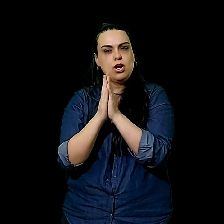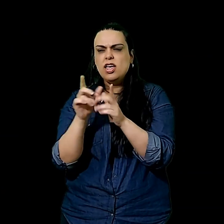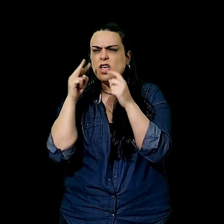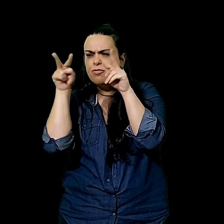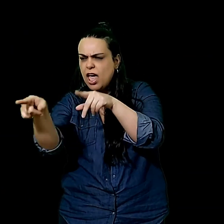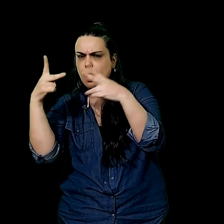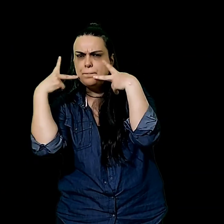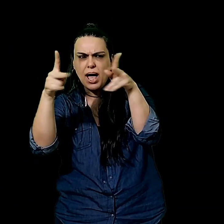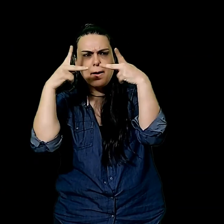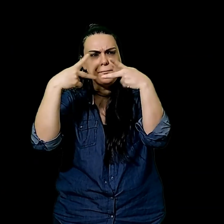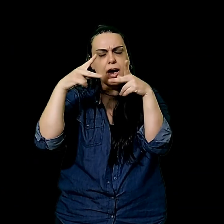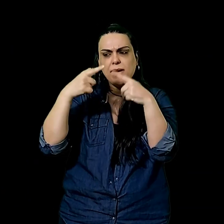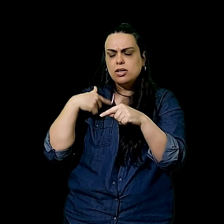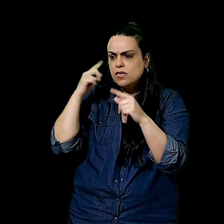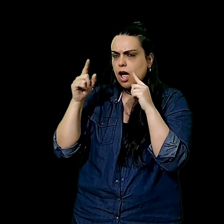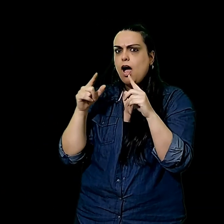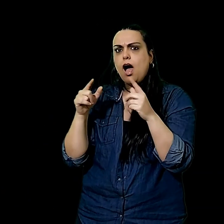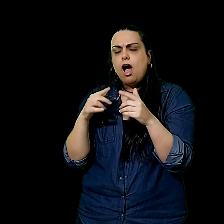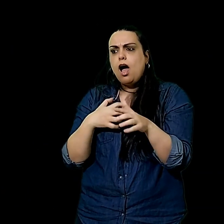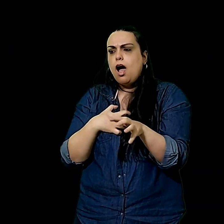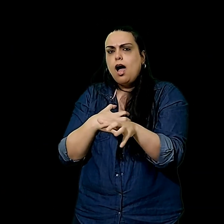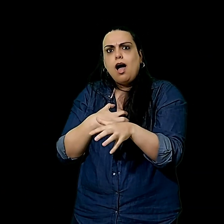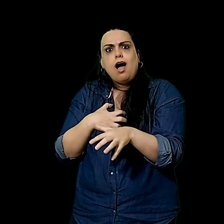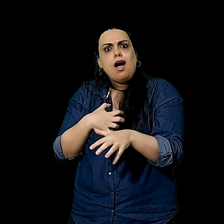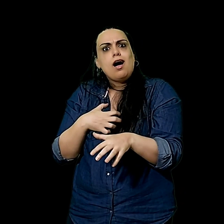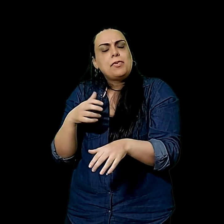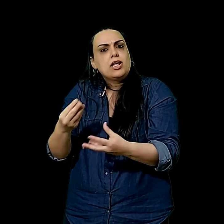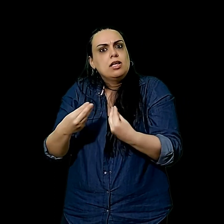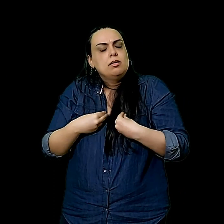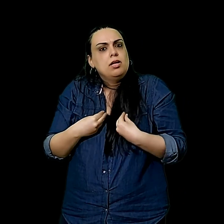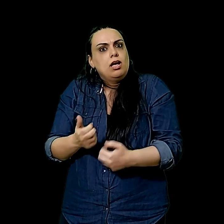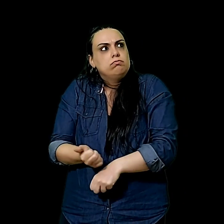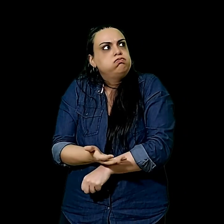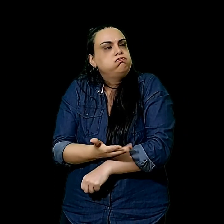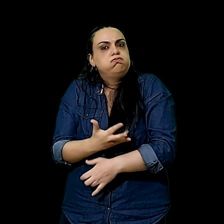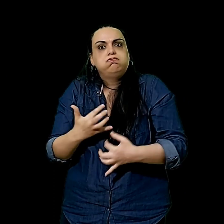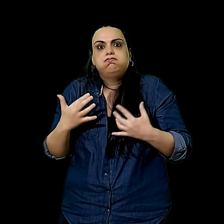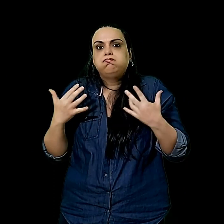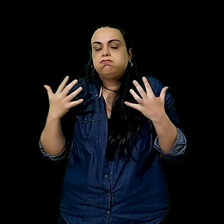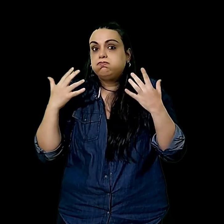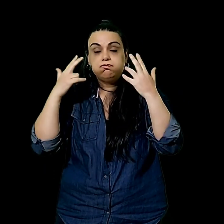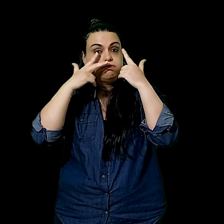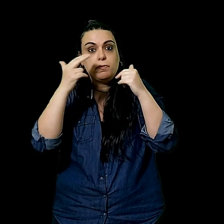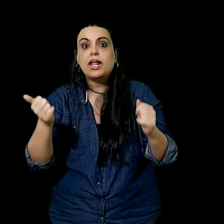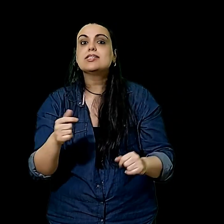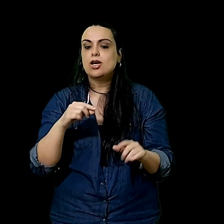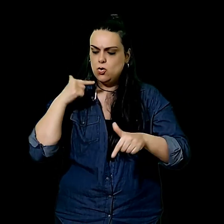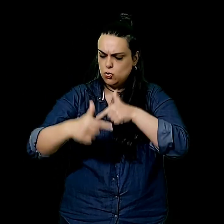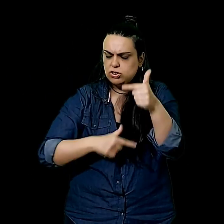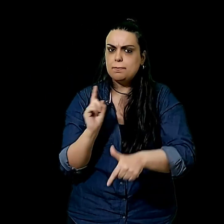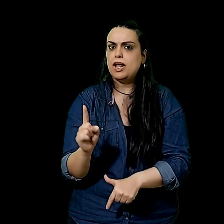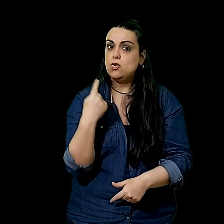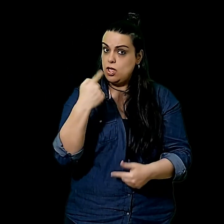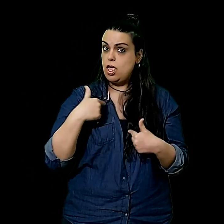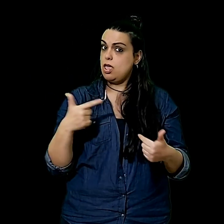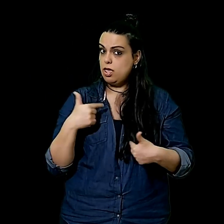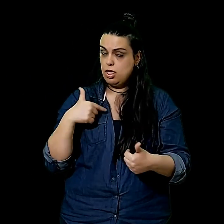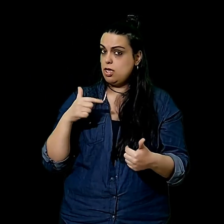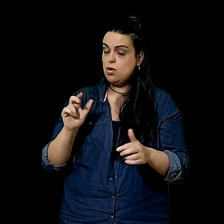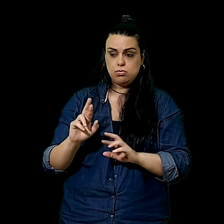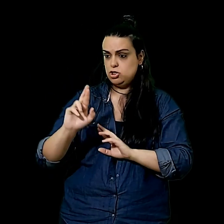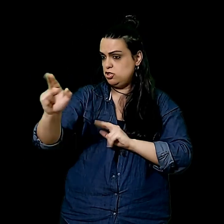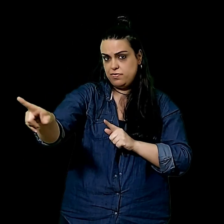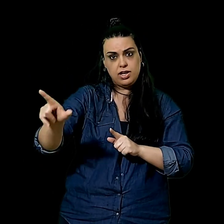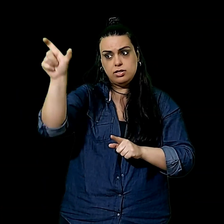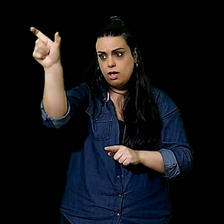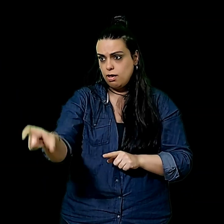Então, ela deu continuidade a isso e isso hoje se estende em mim, a tal ponto que a missão é uma só. Eu sou outra pessoa e